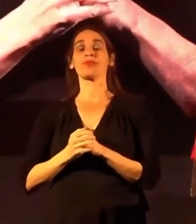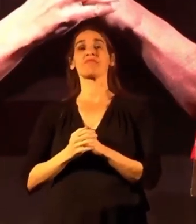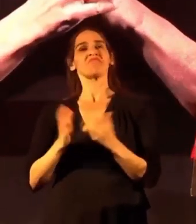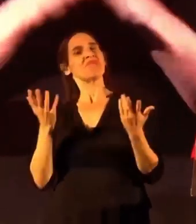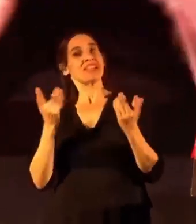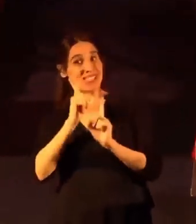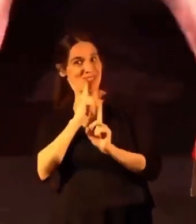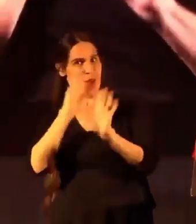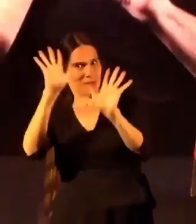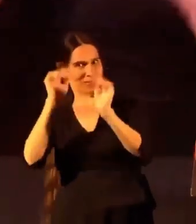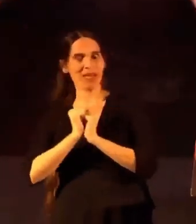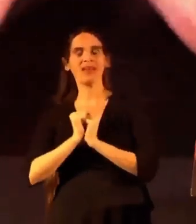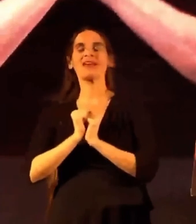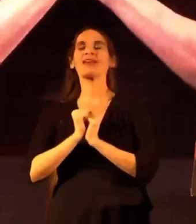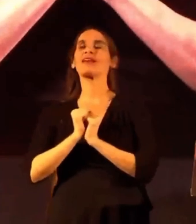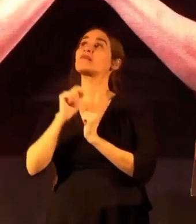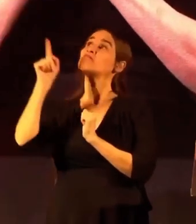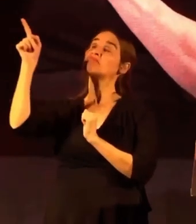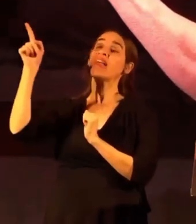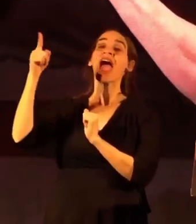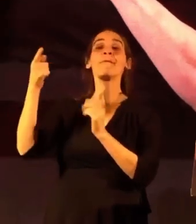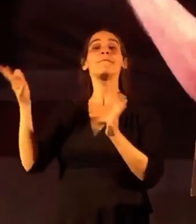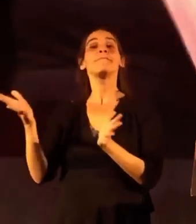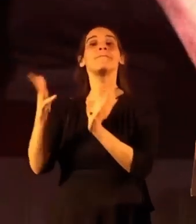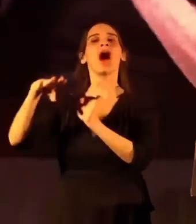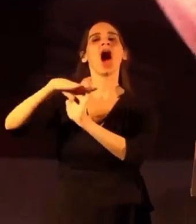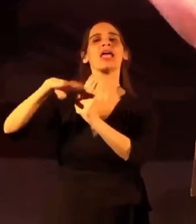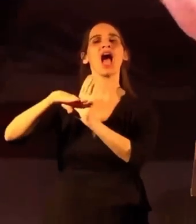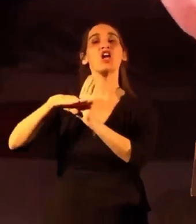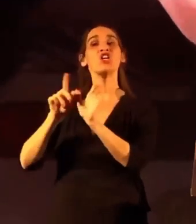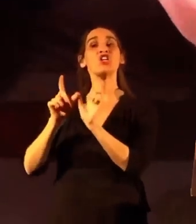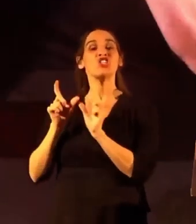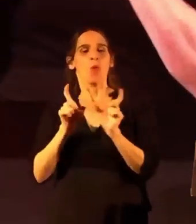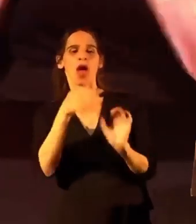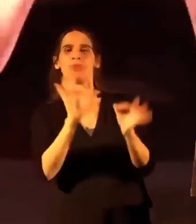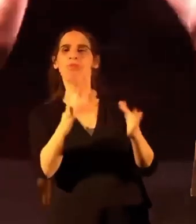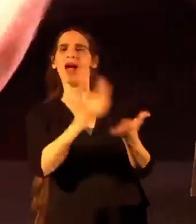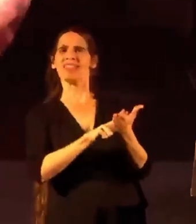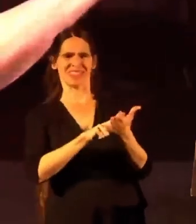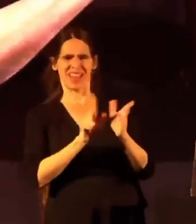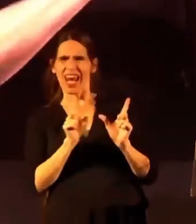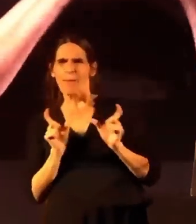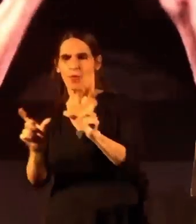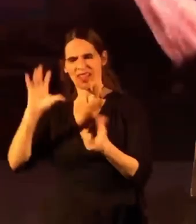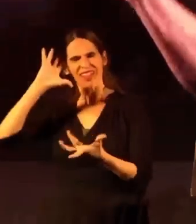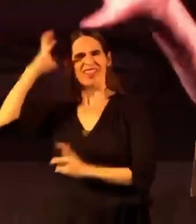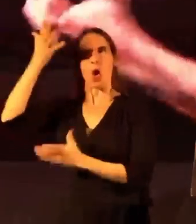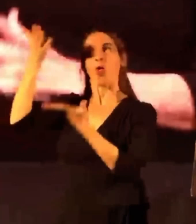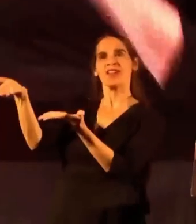וכאילו זה לא מספיק, הם מקדמים חקיקה שתמנע מבגץ לעצור את הטירוף הזה.